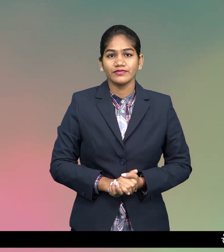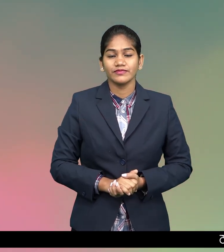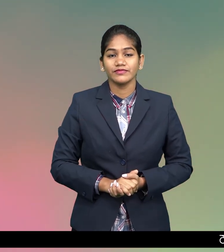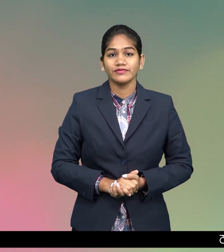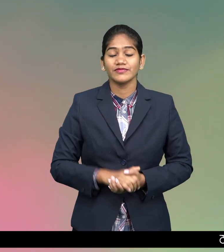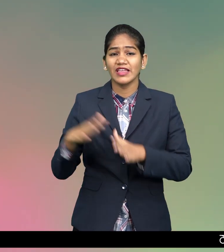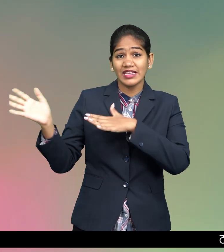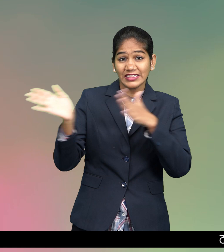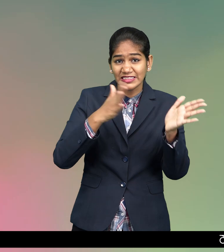ಹವಾಮಾನ.